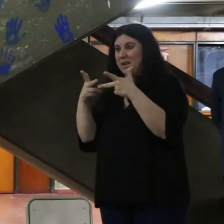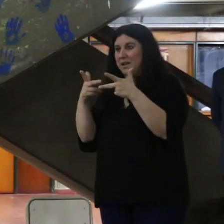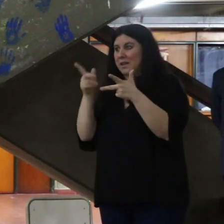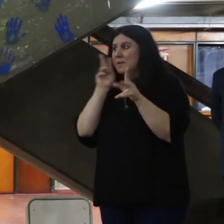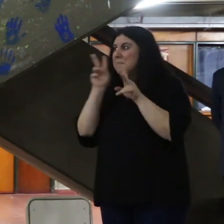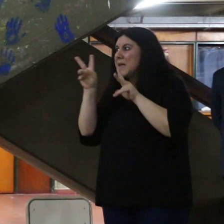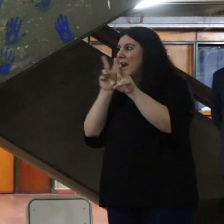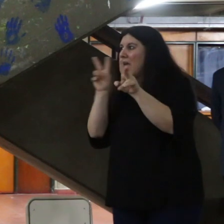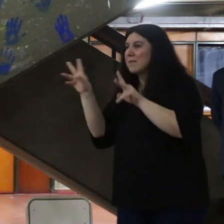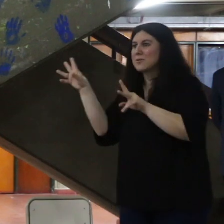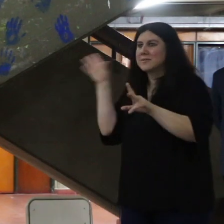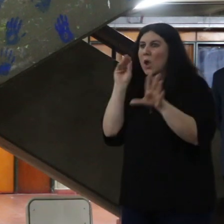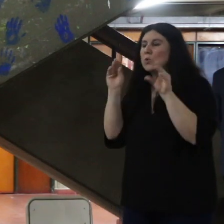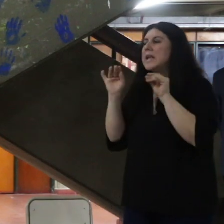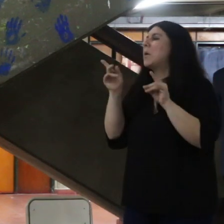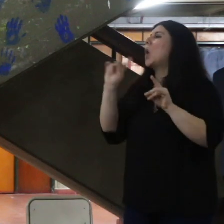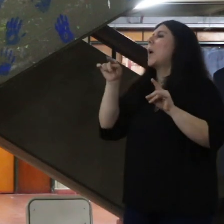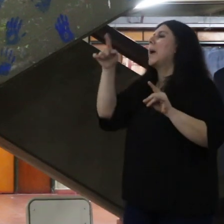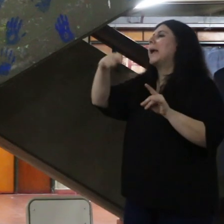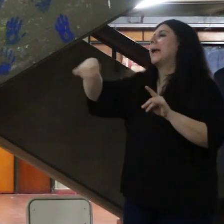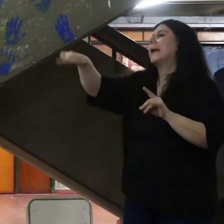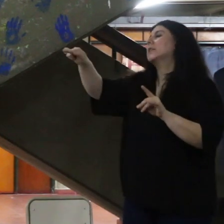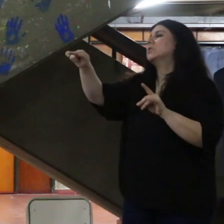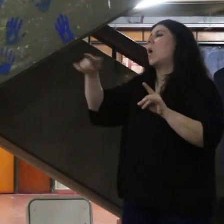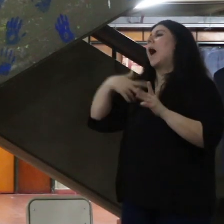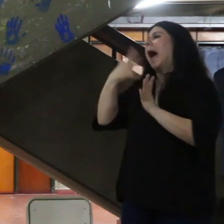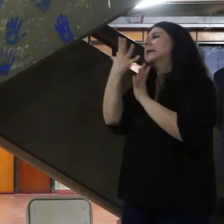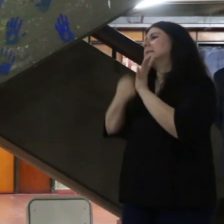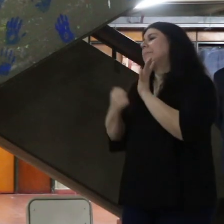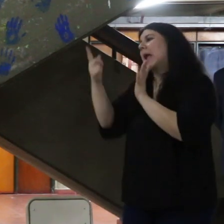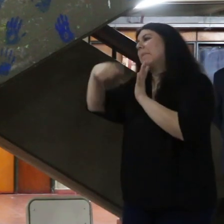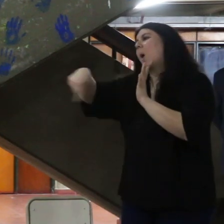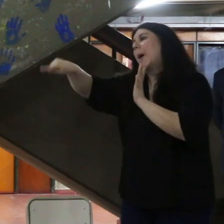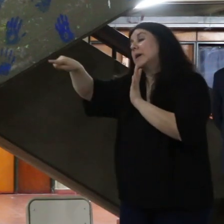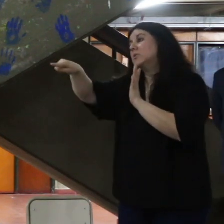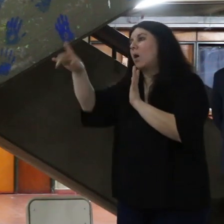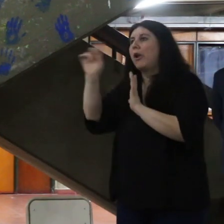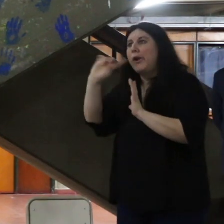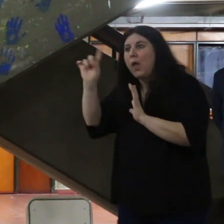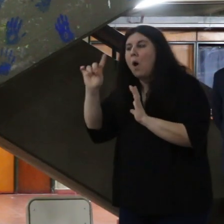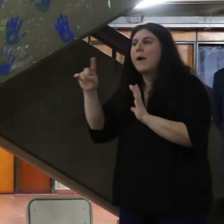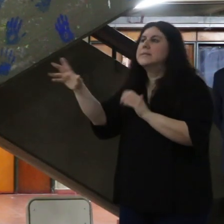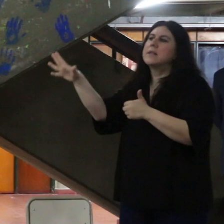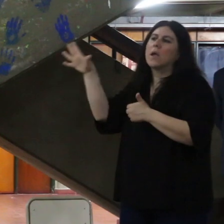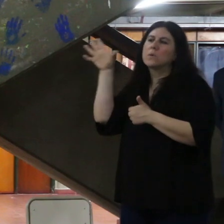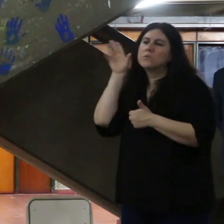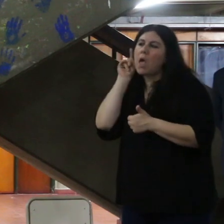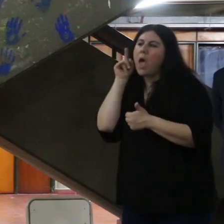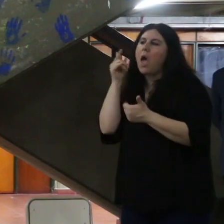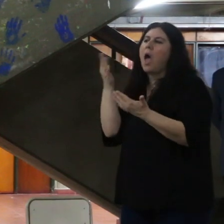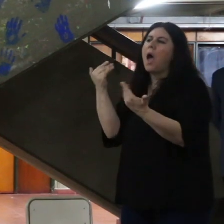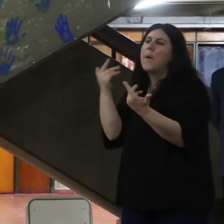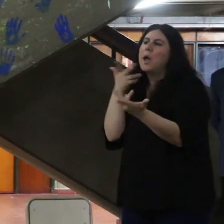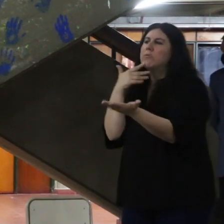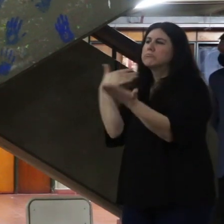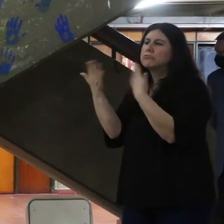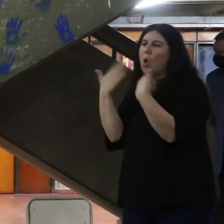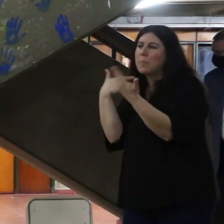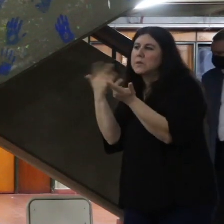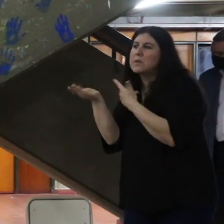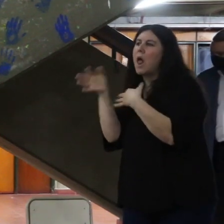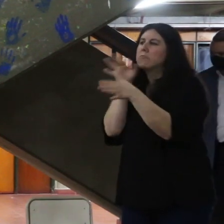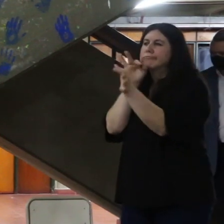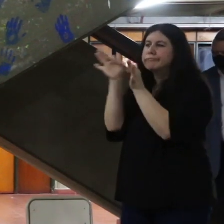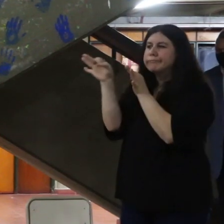Que no significa hacer lo que ellos quieren o hacer lo que ellos dicen. Significa escucharlos, significa conversar, significa